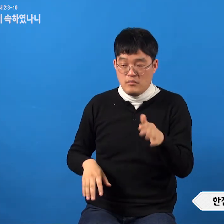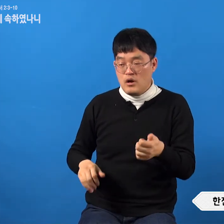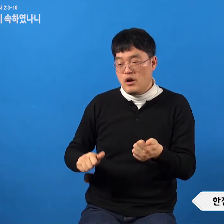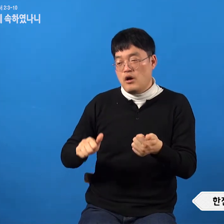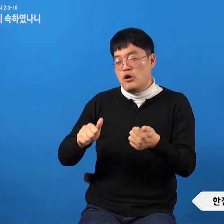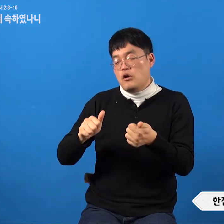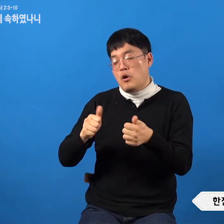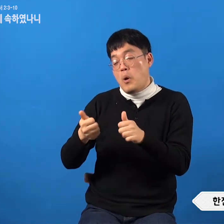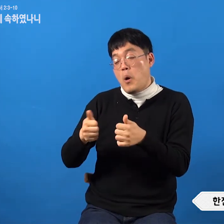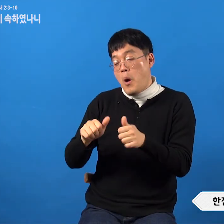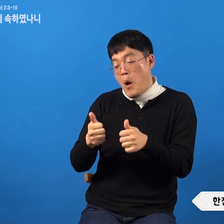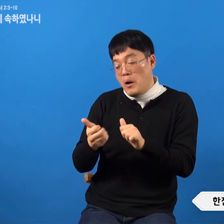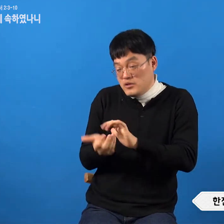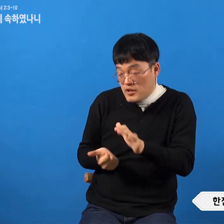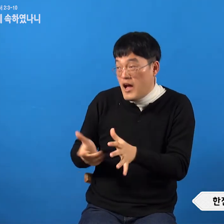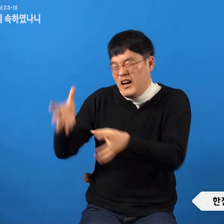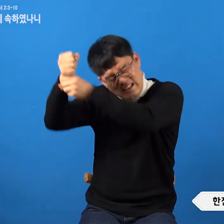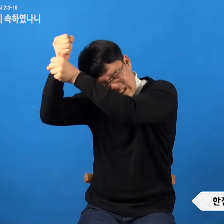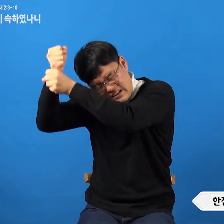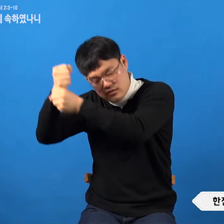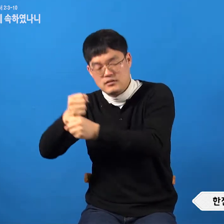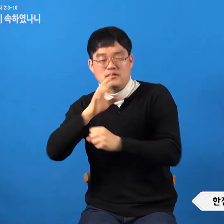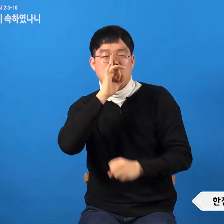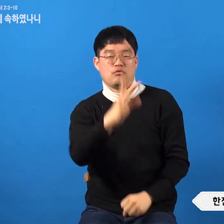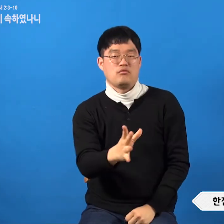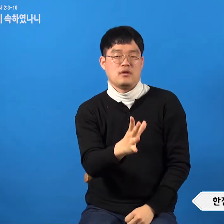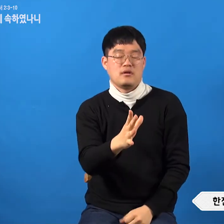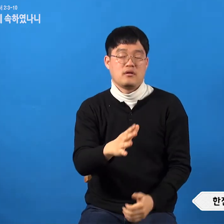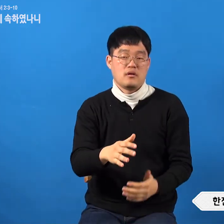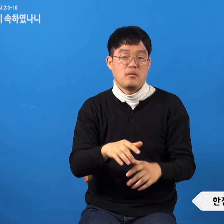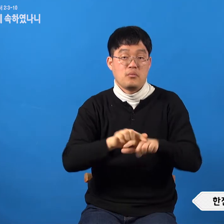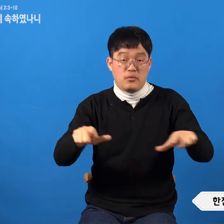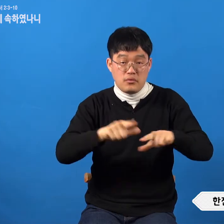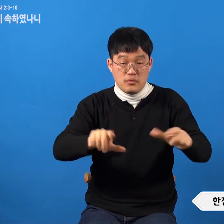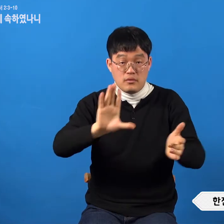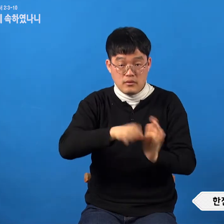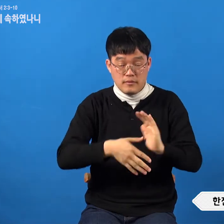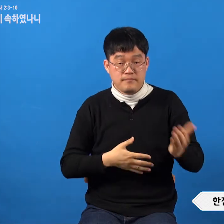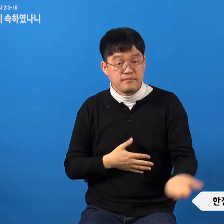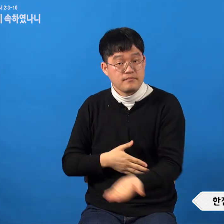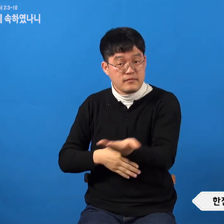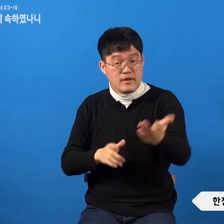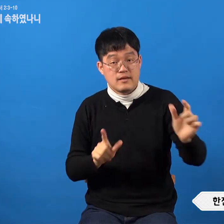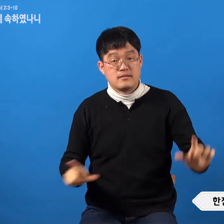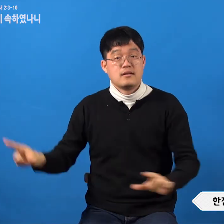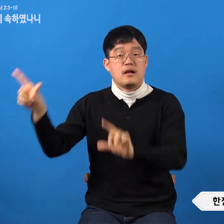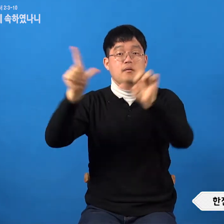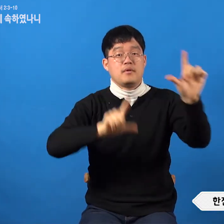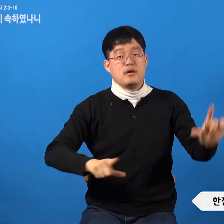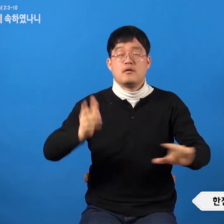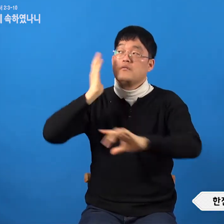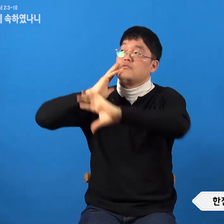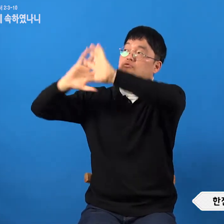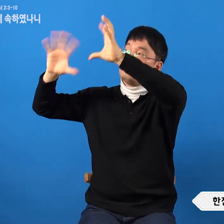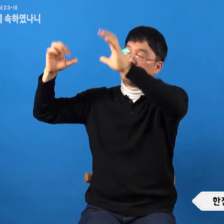딱 붙드는 그런 것이 되어서는 안 됩니다. 평소에 우리 삶의 능력이 되어야